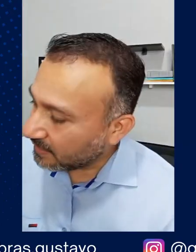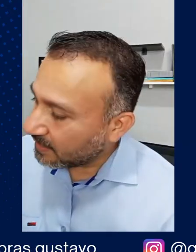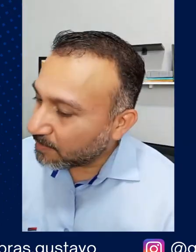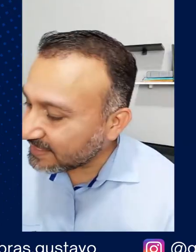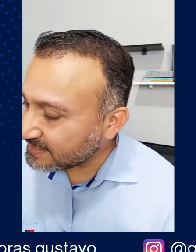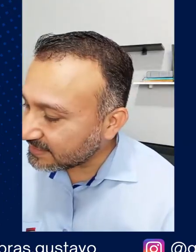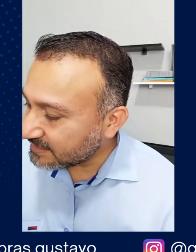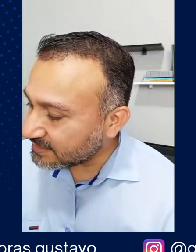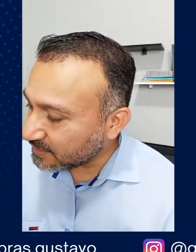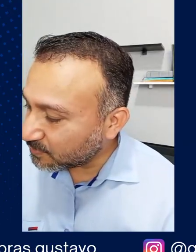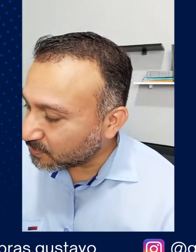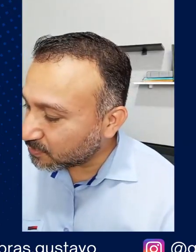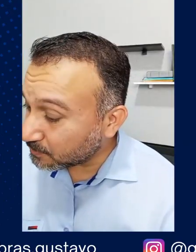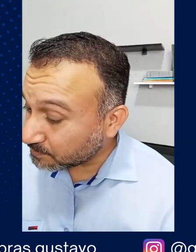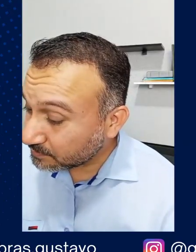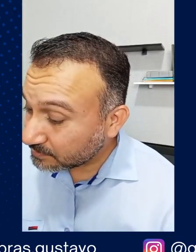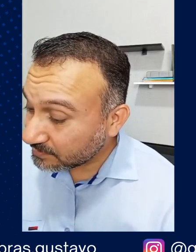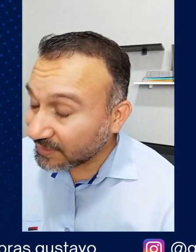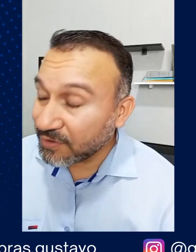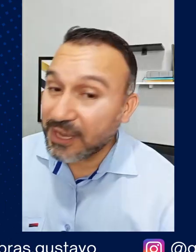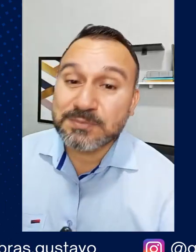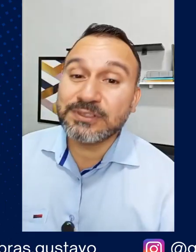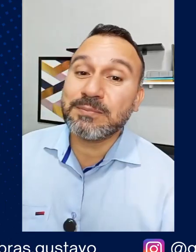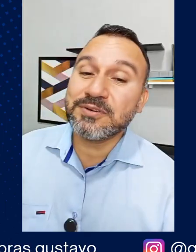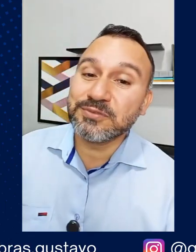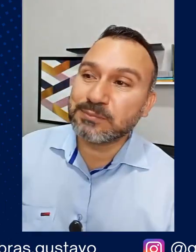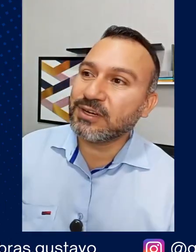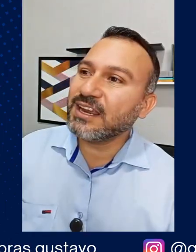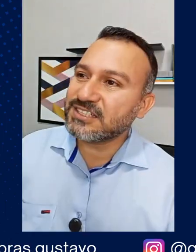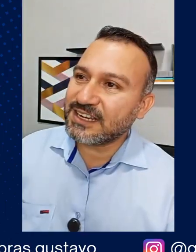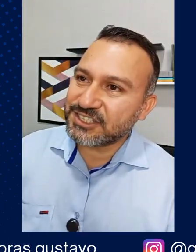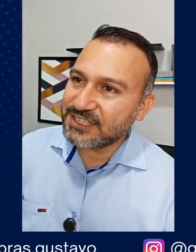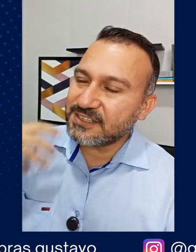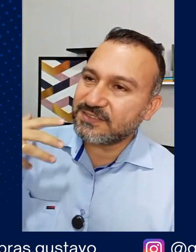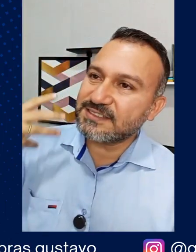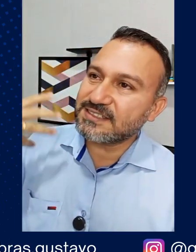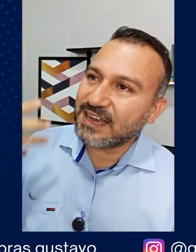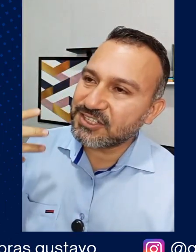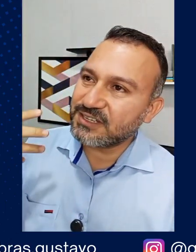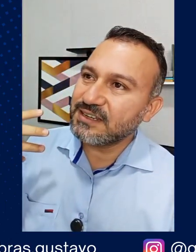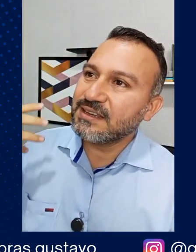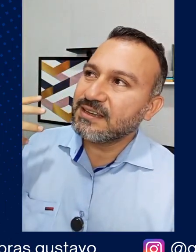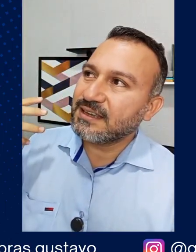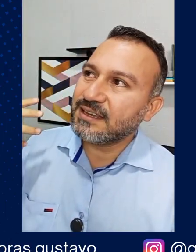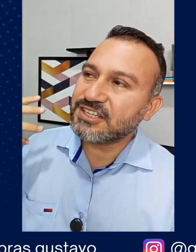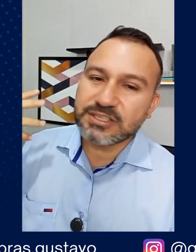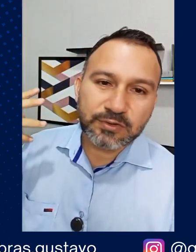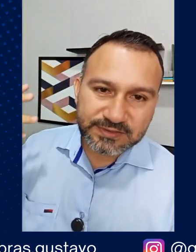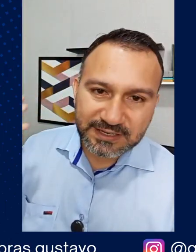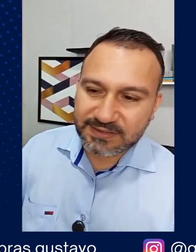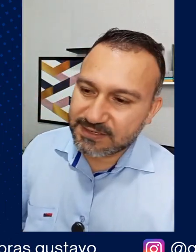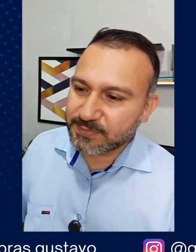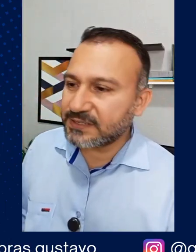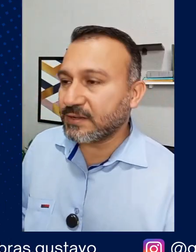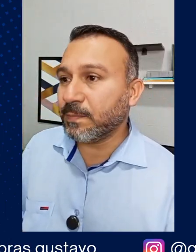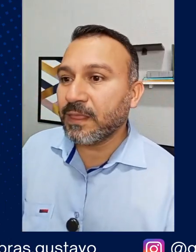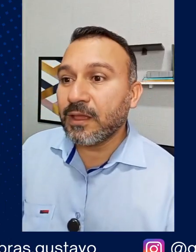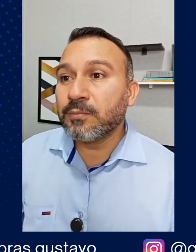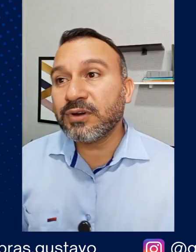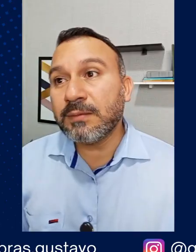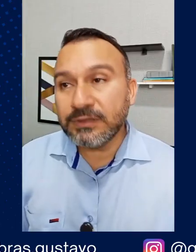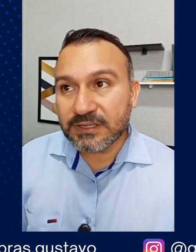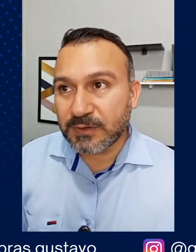forçada. Mas antes eu vou responder a pergunta: por que que a gente às vezes acha que a gente não consegue fazer a